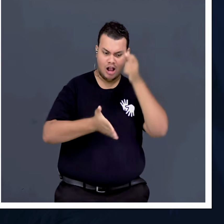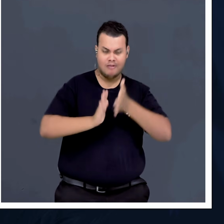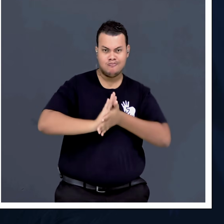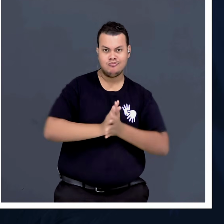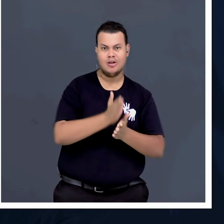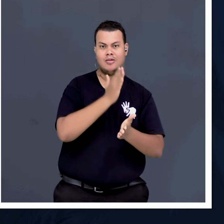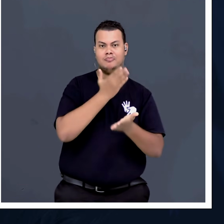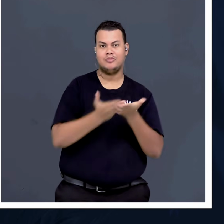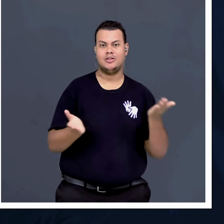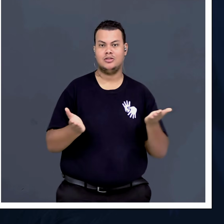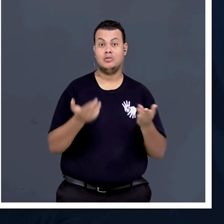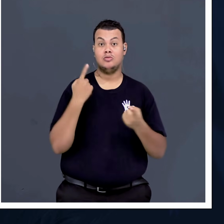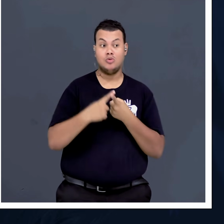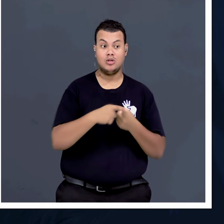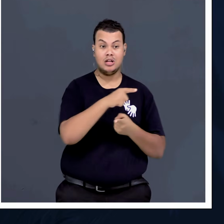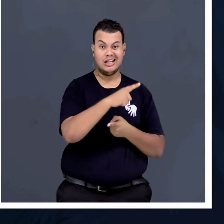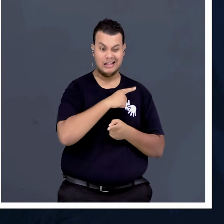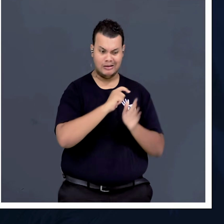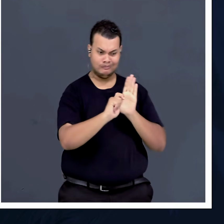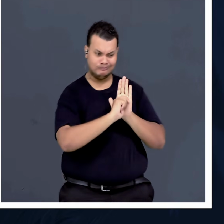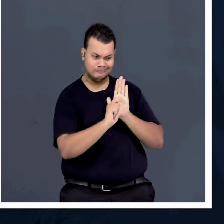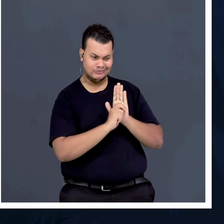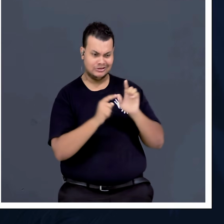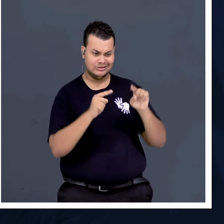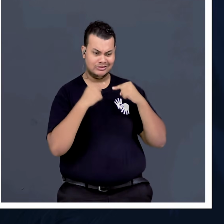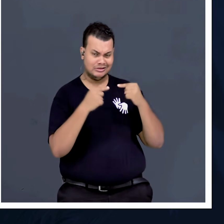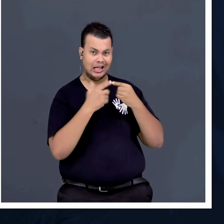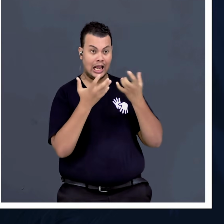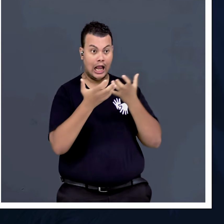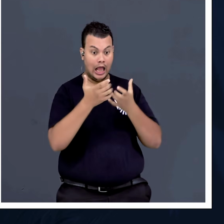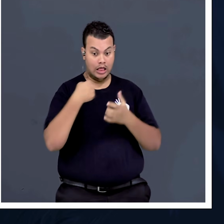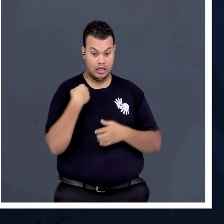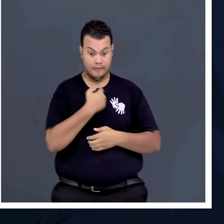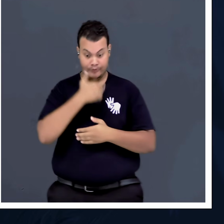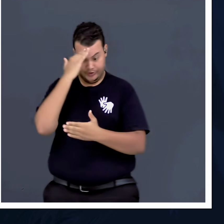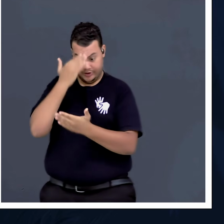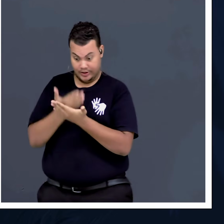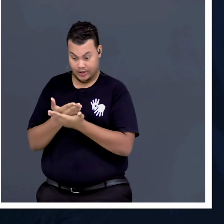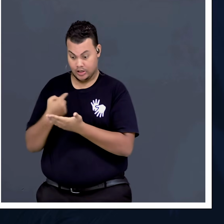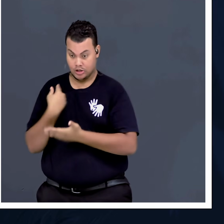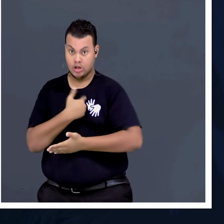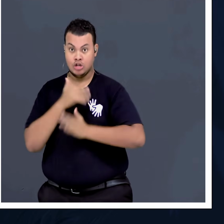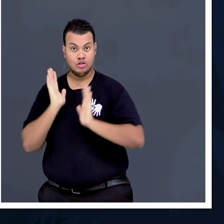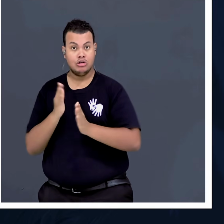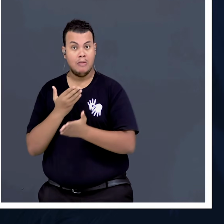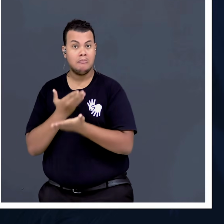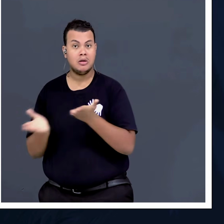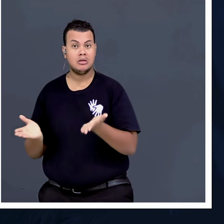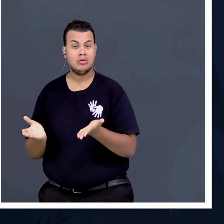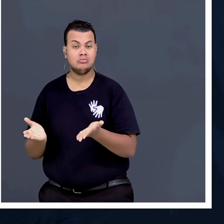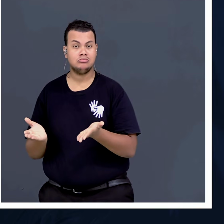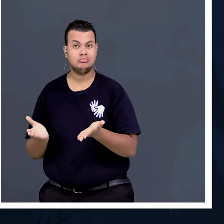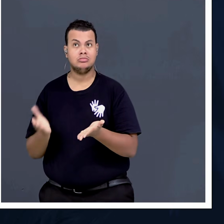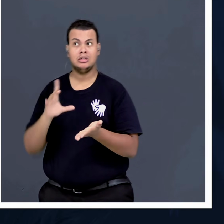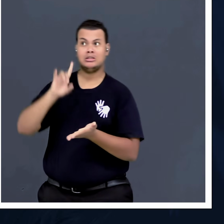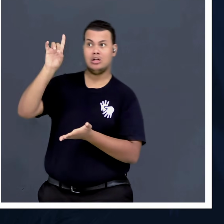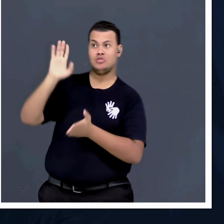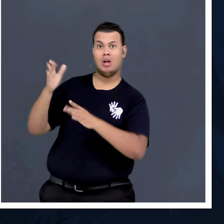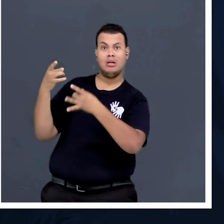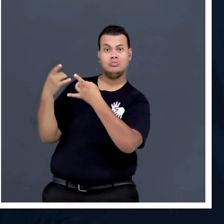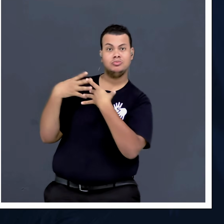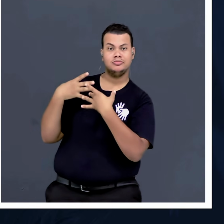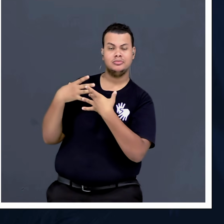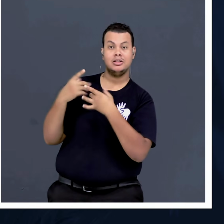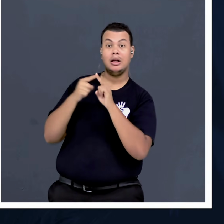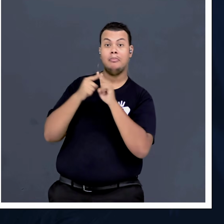derrotado. Porque ele tenta nos fazer acreditar que nós perdemos e que não vai dar certo, que o nosso Deus nos